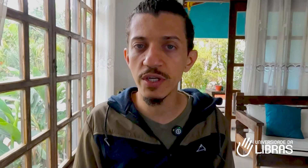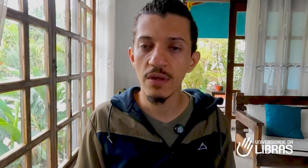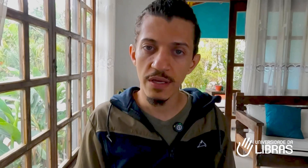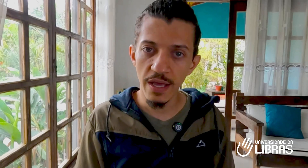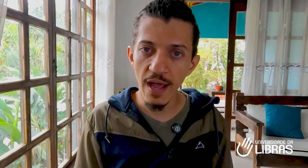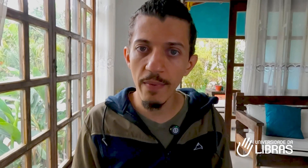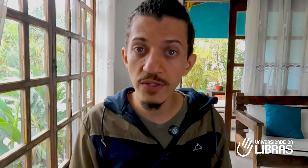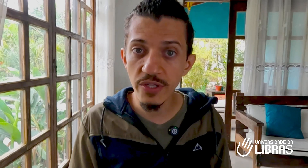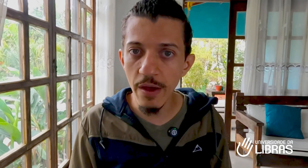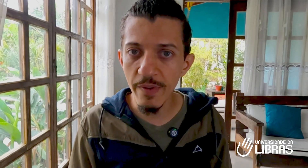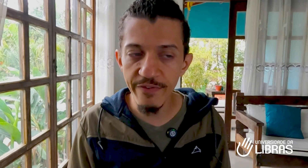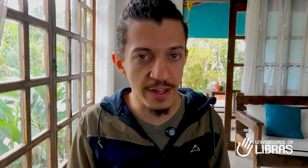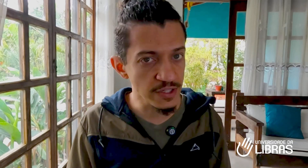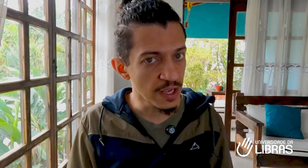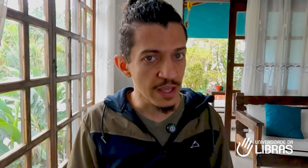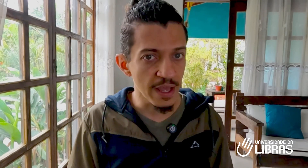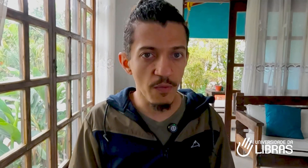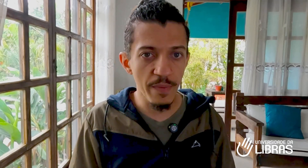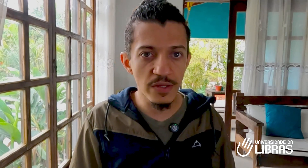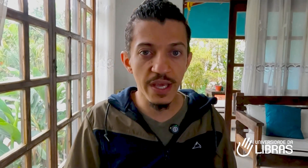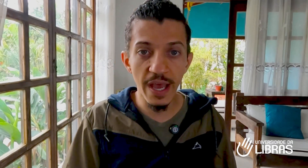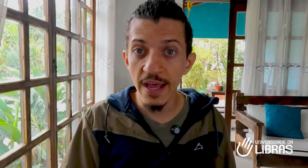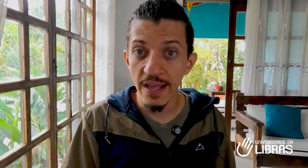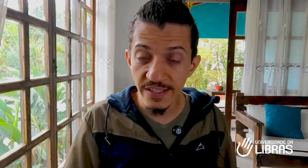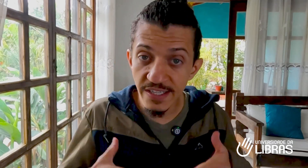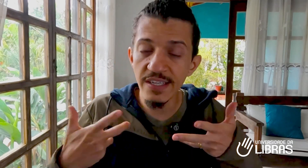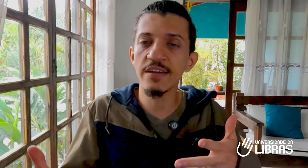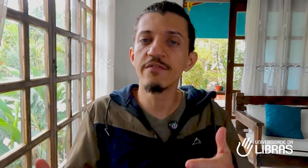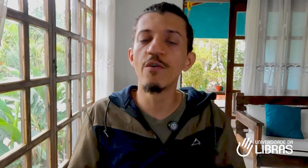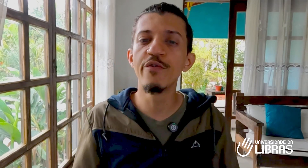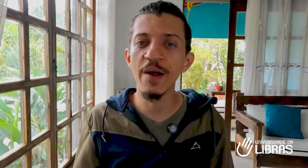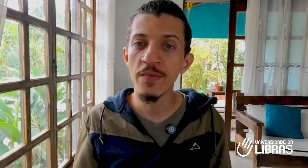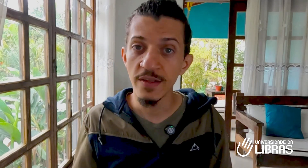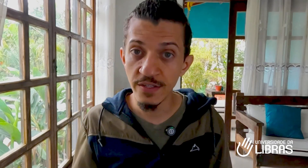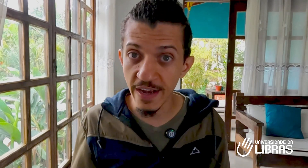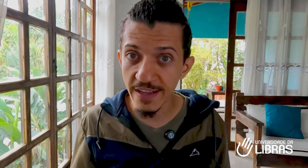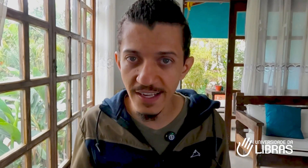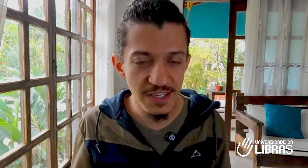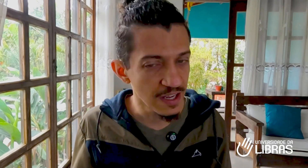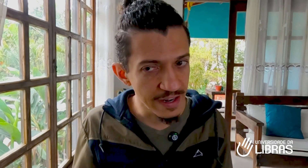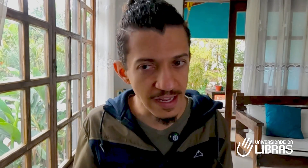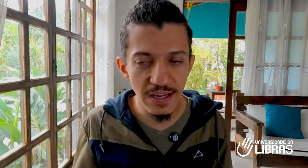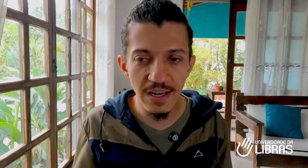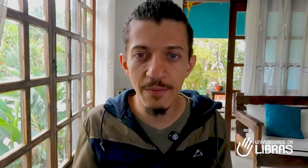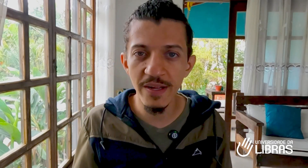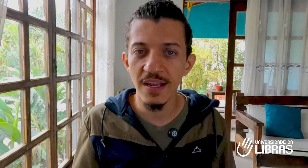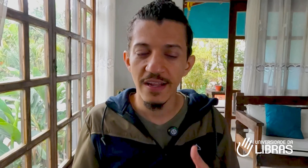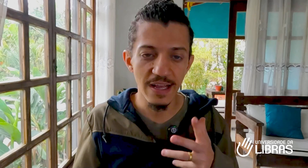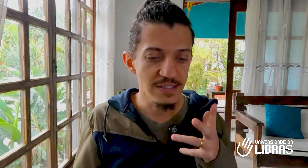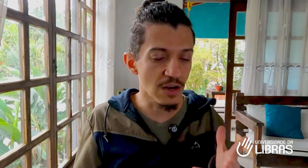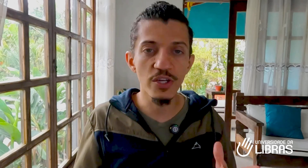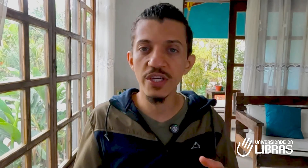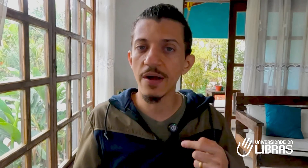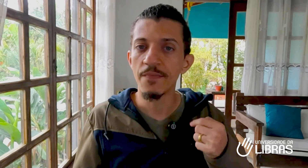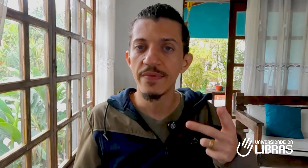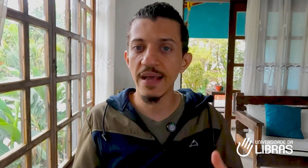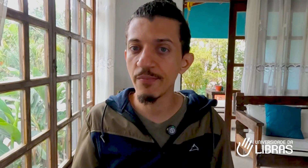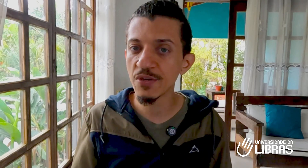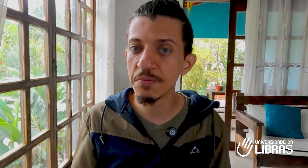quem realmente quer ir para frente, quem realmente quer se desenvolver de verdade nessa Libras, nessa lógica, nessa